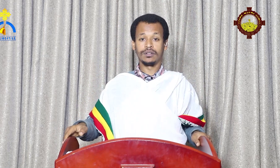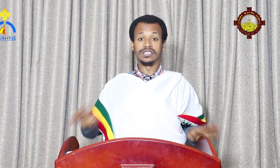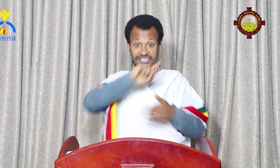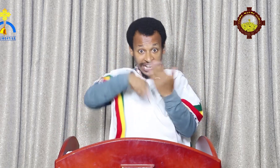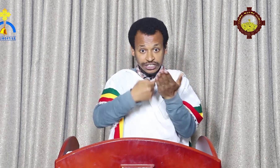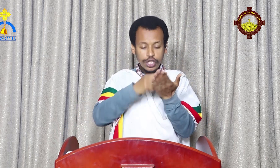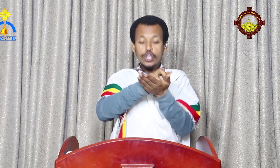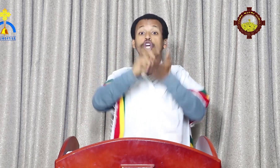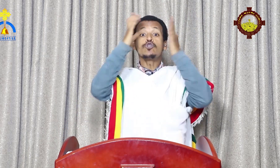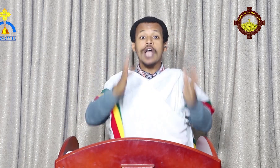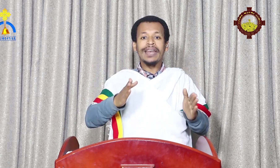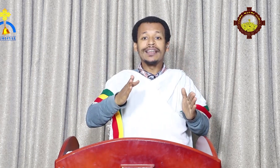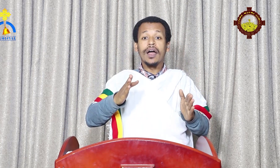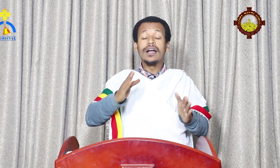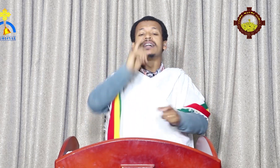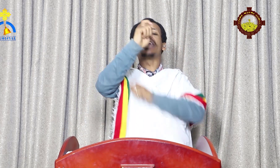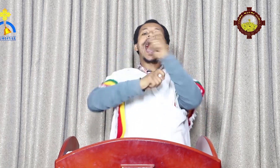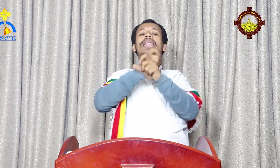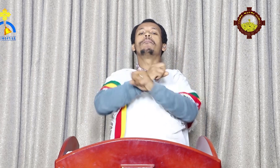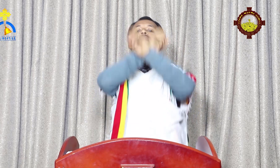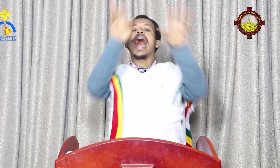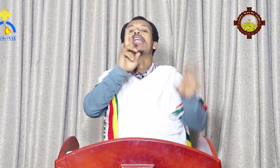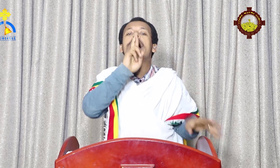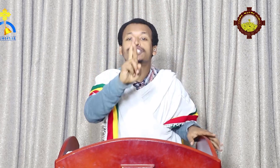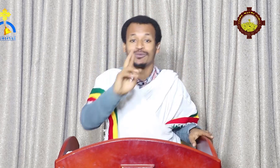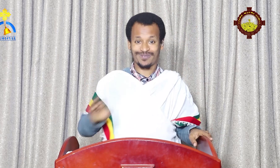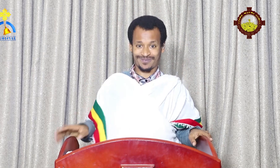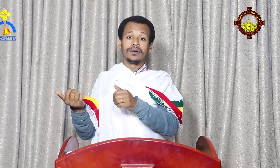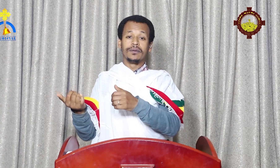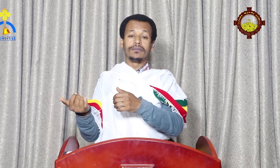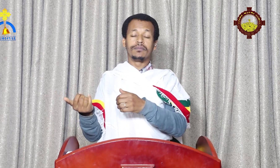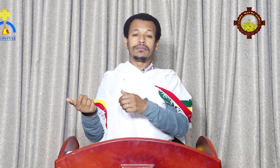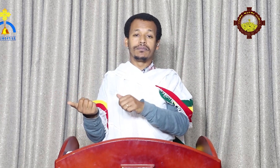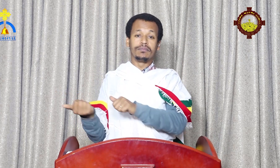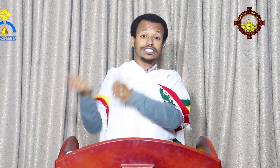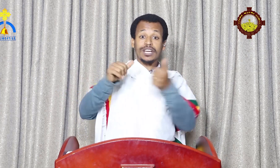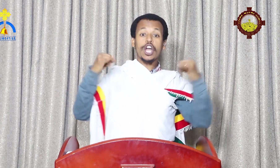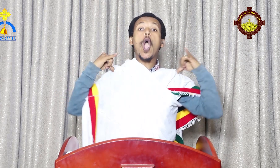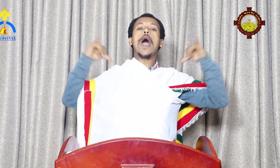ስለዚህ ቅዱሳን የዓለም ብርሃን ናቸው። መጥመቀ